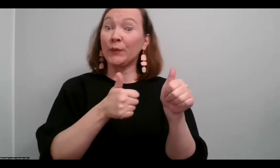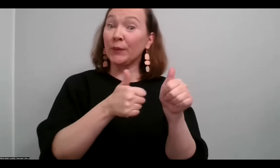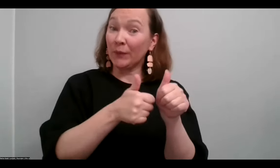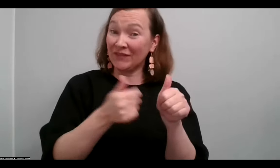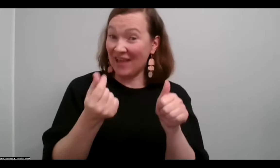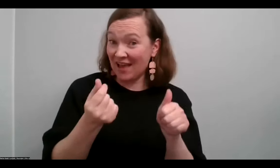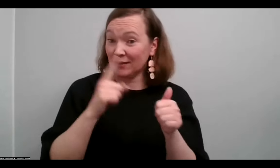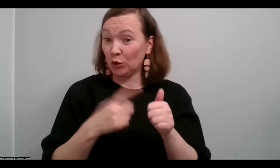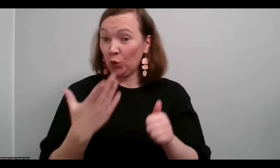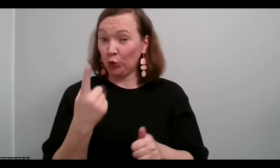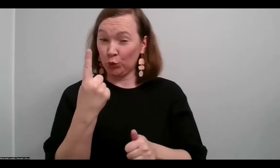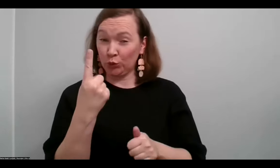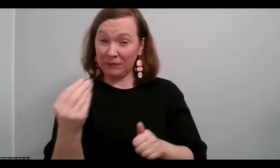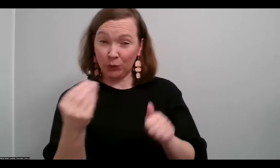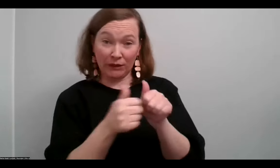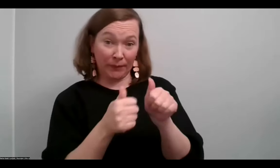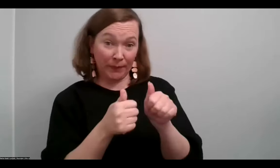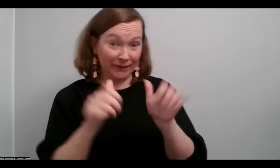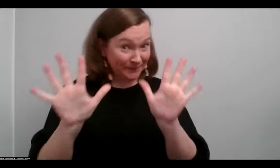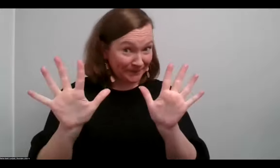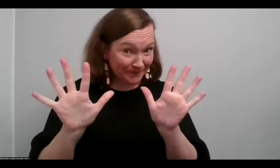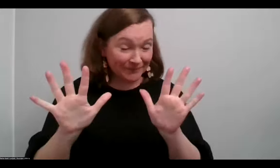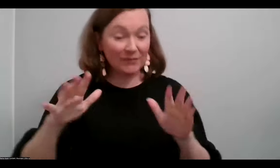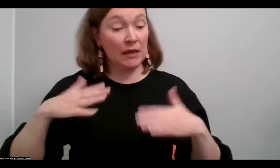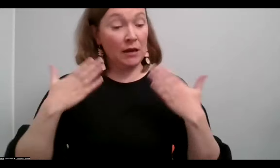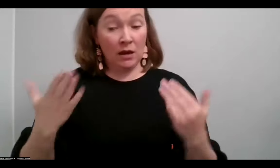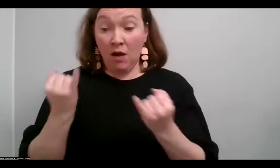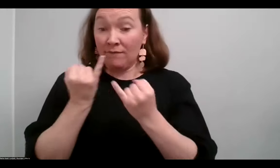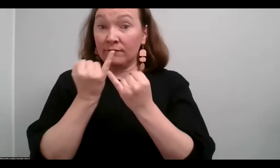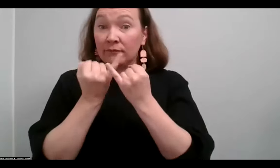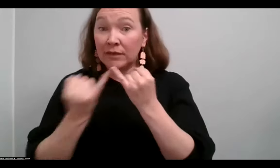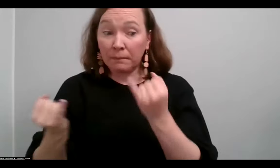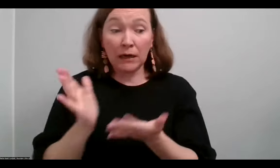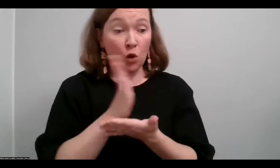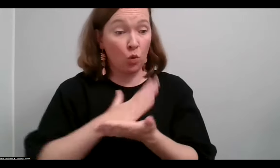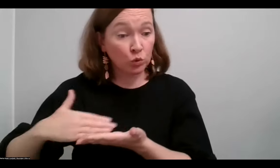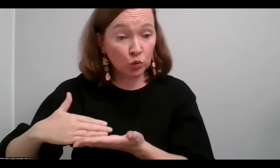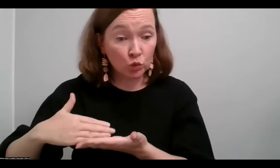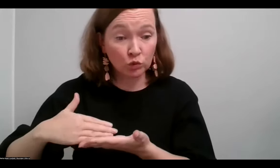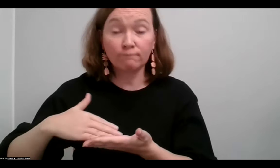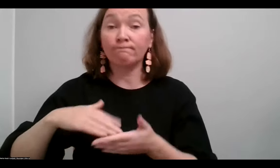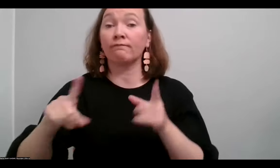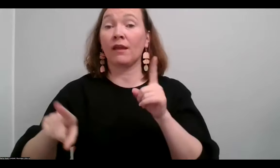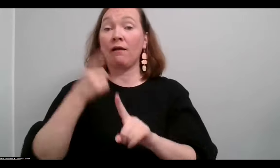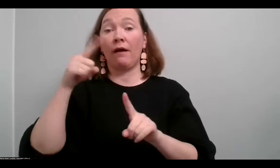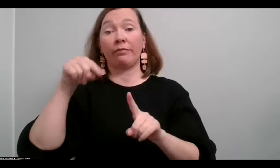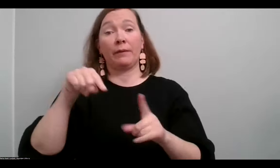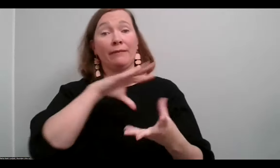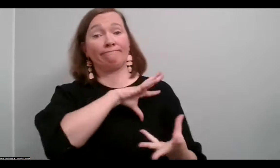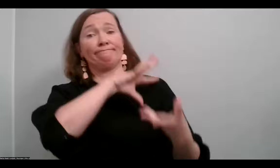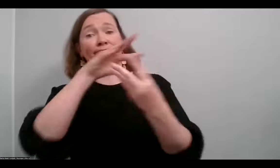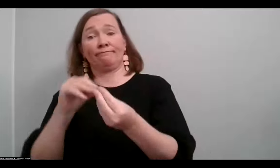No niin, olemme hieman kirineet aikataulua kiinni. Ollaan enää minuutti jäljessä aikataulusta. Ja viimeinen